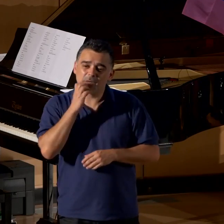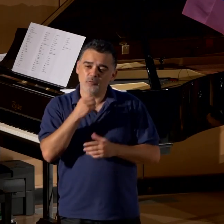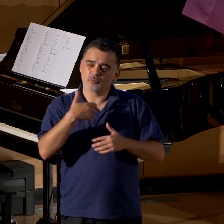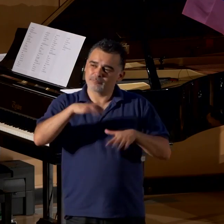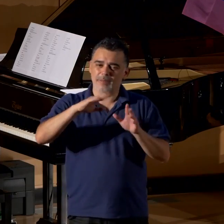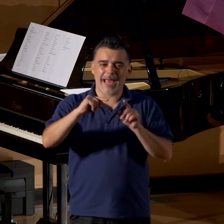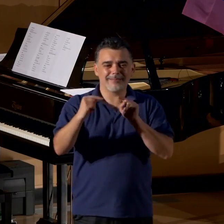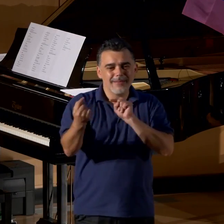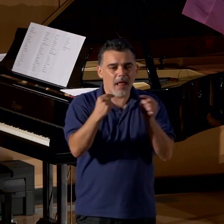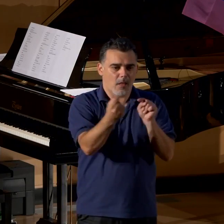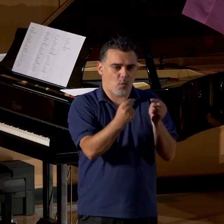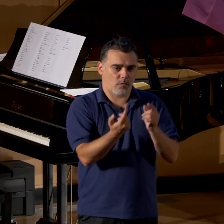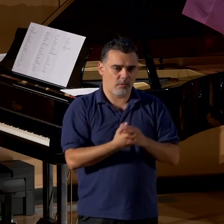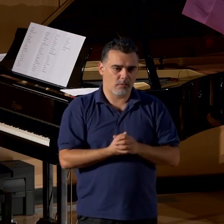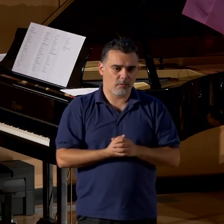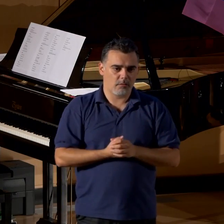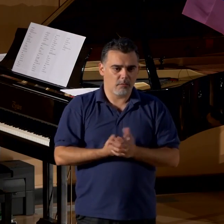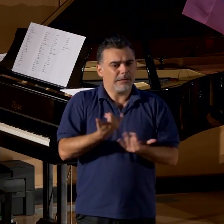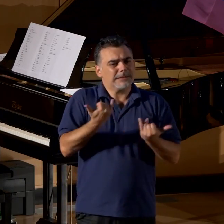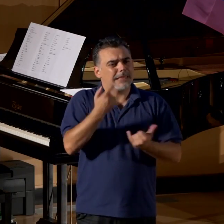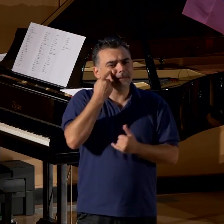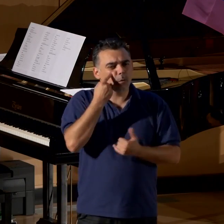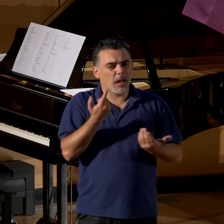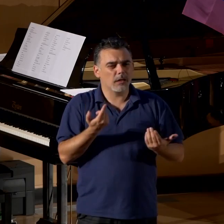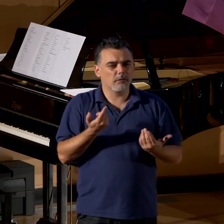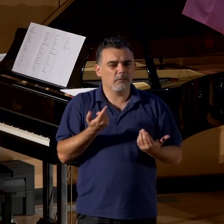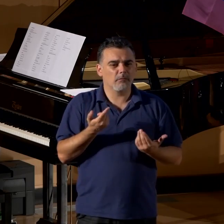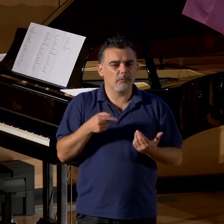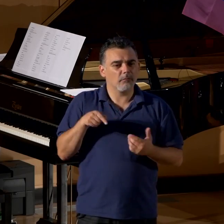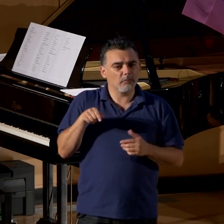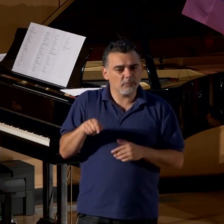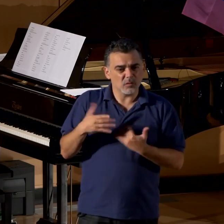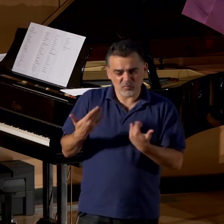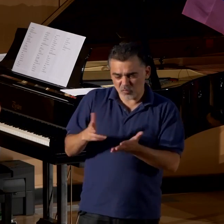sein. Mich würde im Moment die Resolution